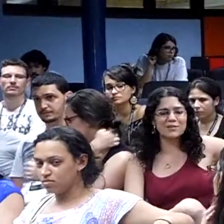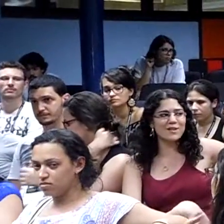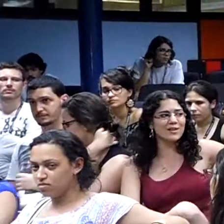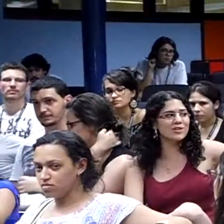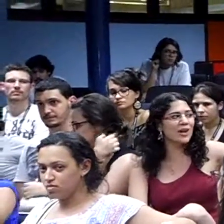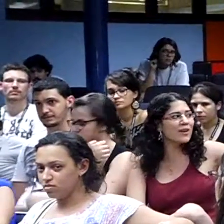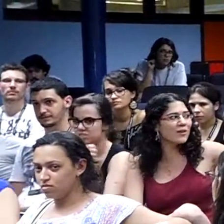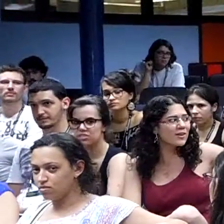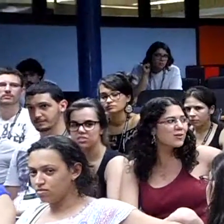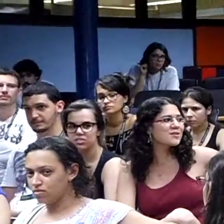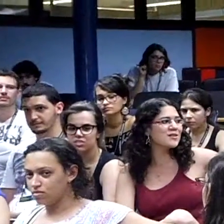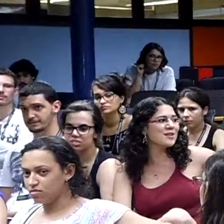sinalizar estereognosia.